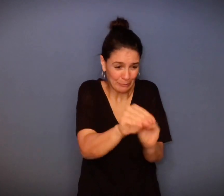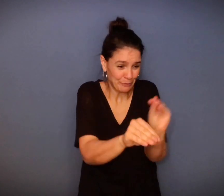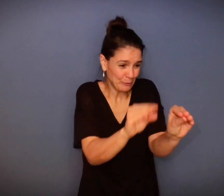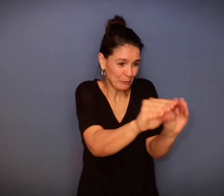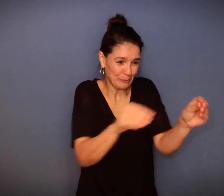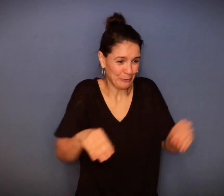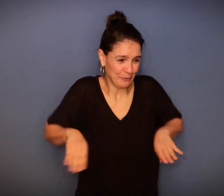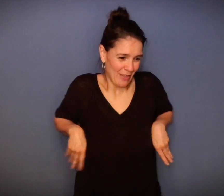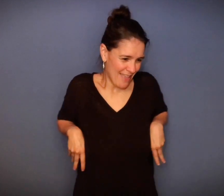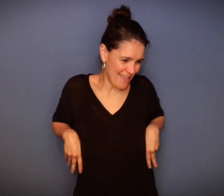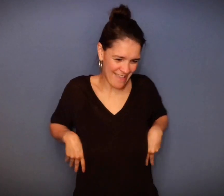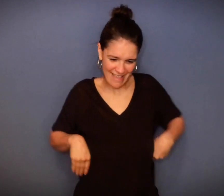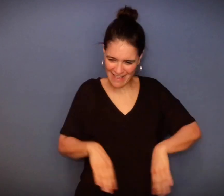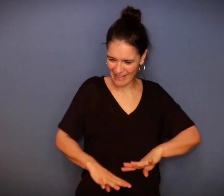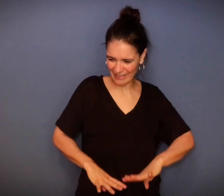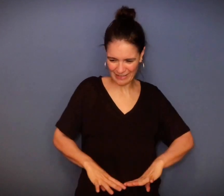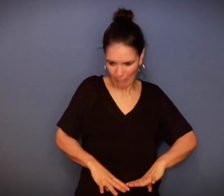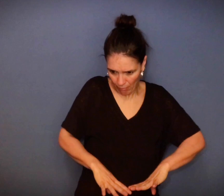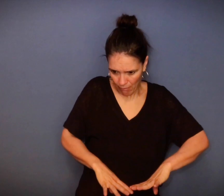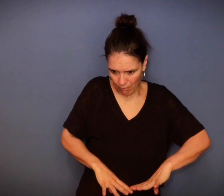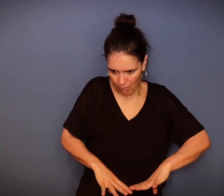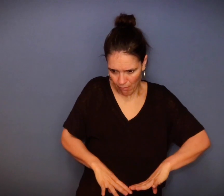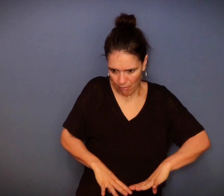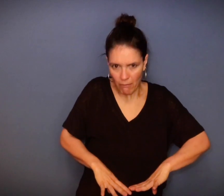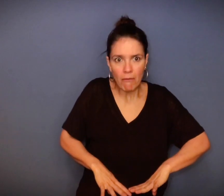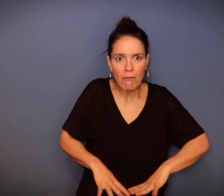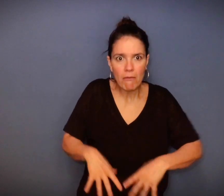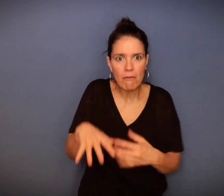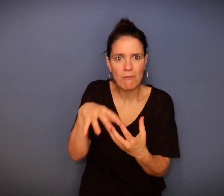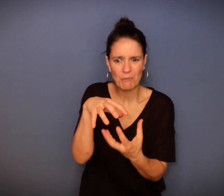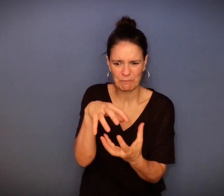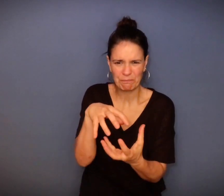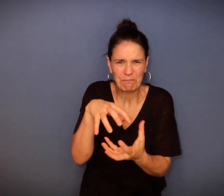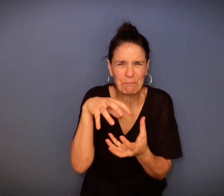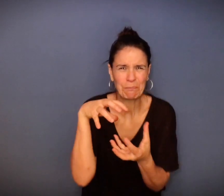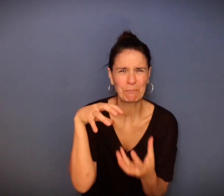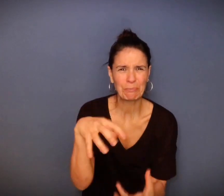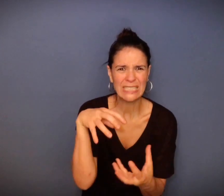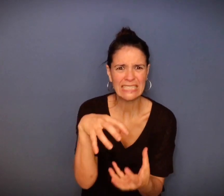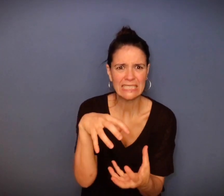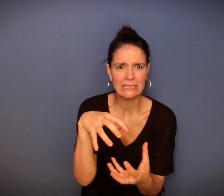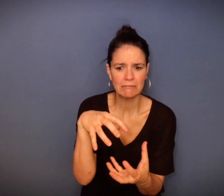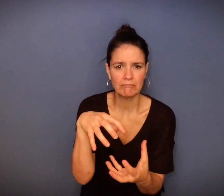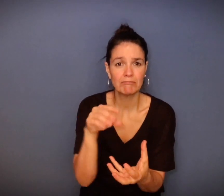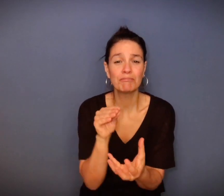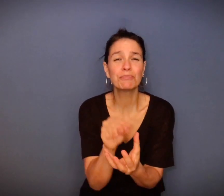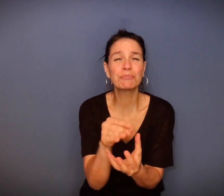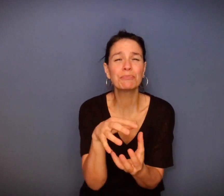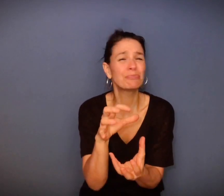sortant la tête l'un après l'autre. Cependant, un œuf ne voulait pas se